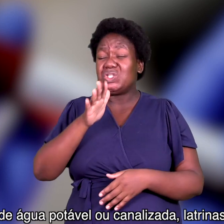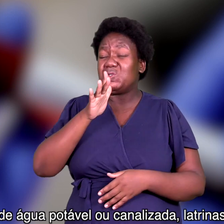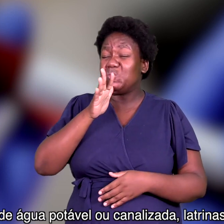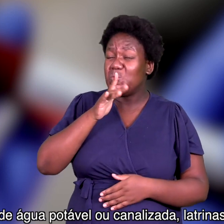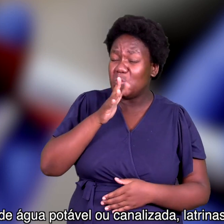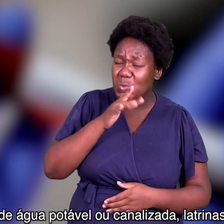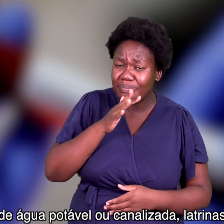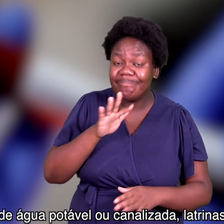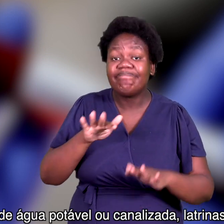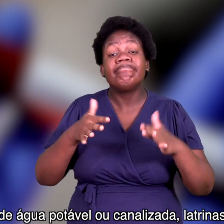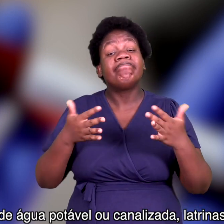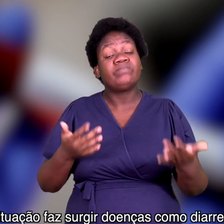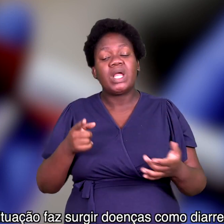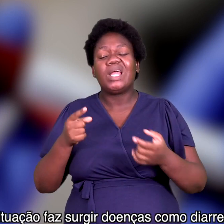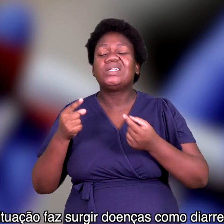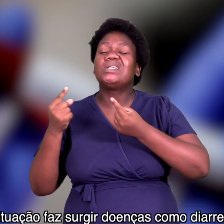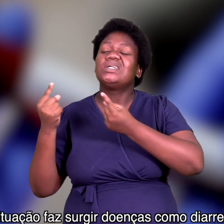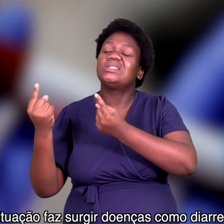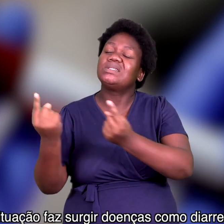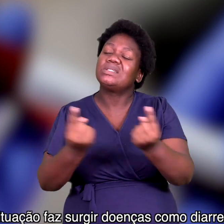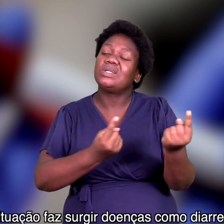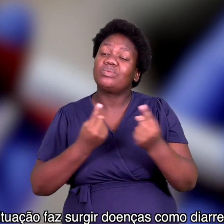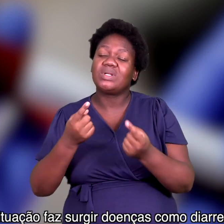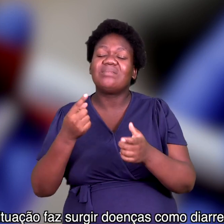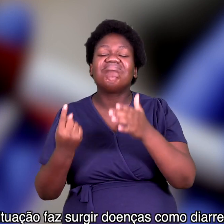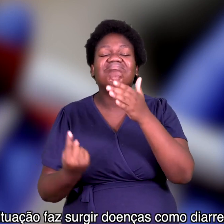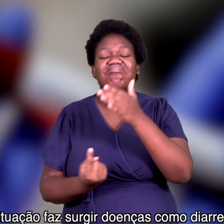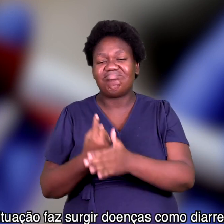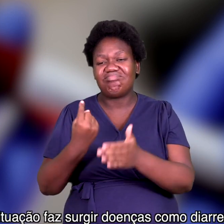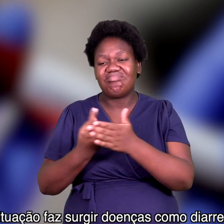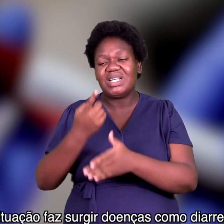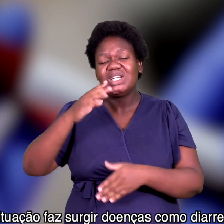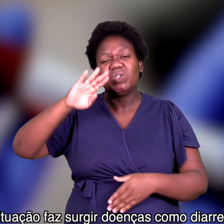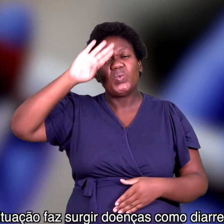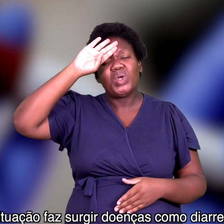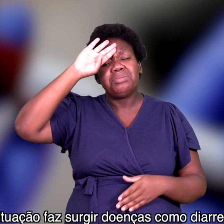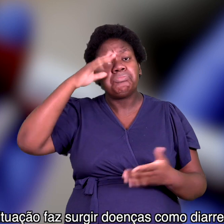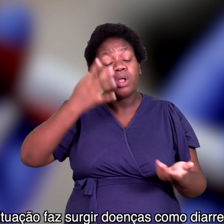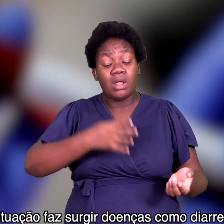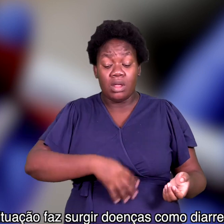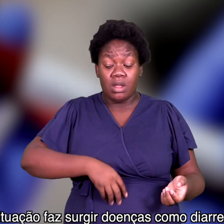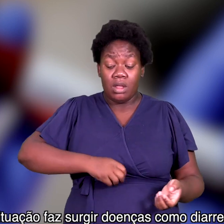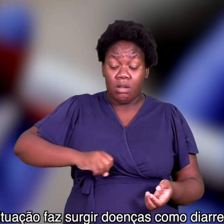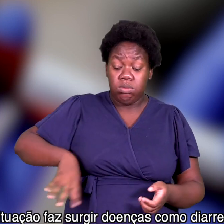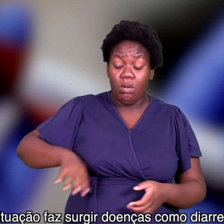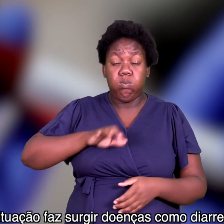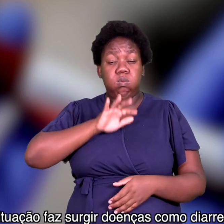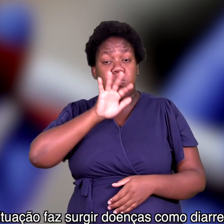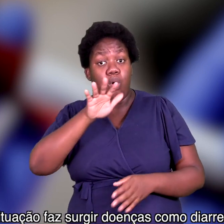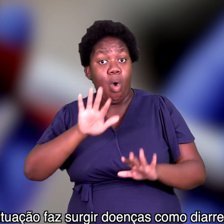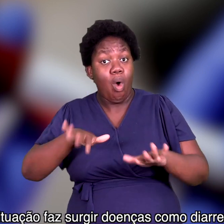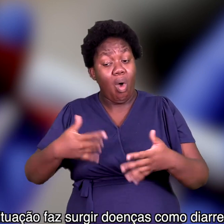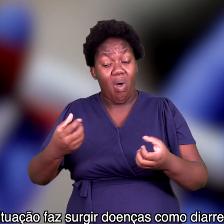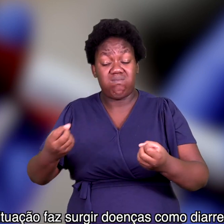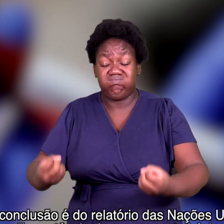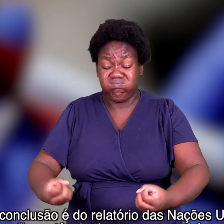latrinas e lixeiras. A situação faz surgir doenças como diarreia e infecções que estão na origem das mortes. A